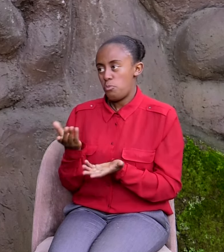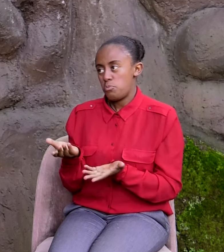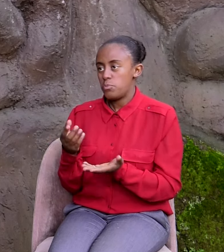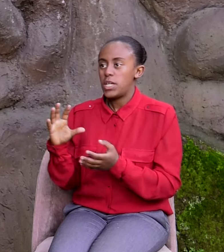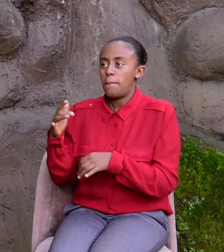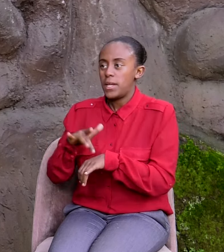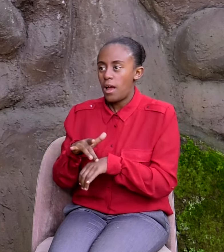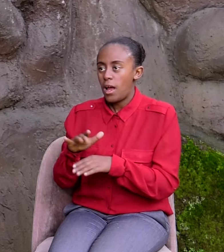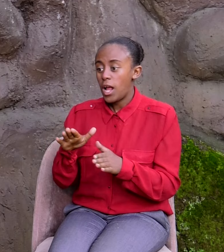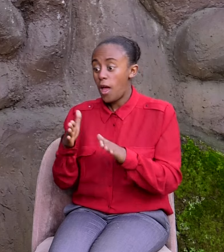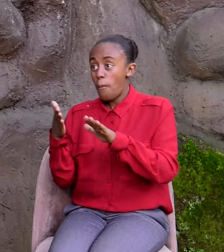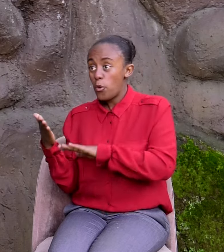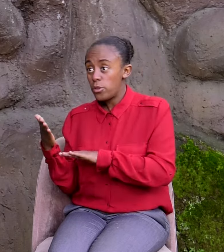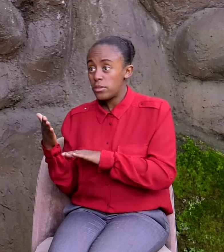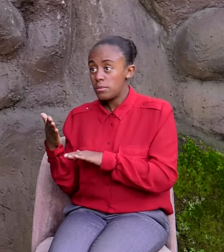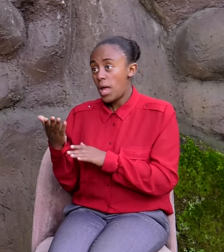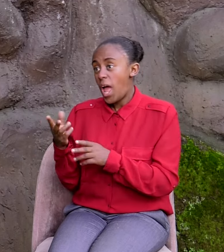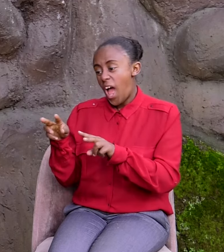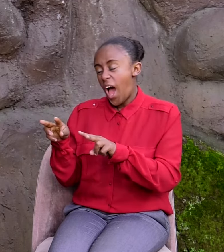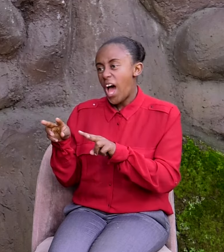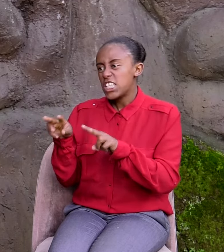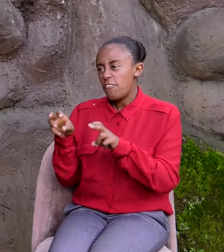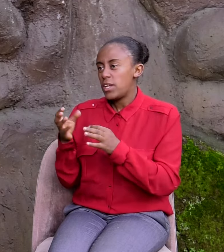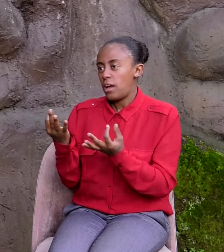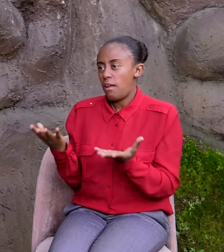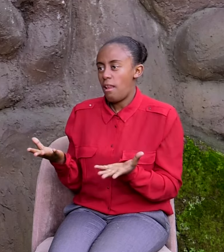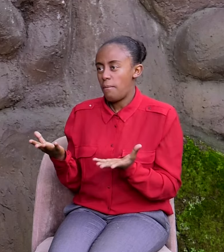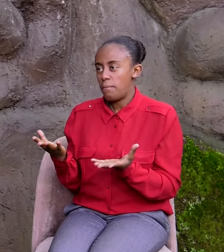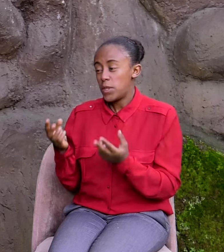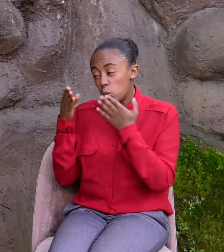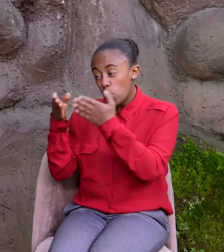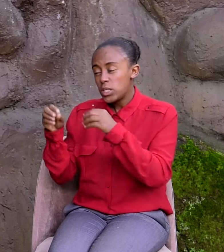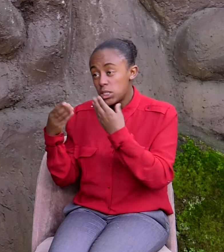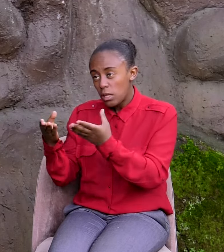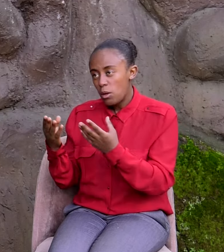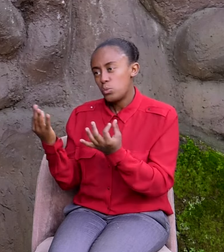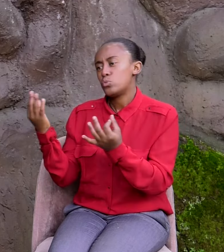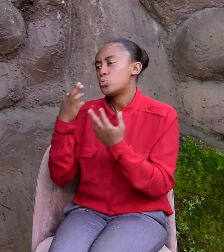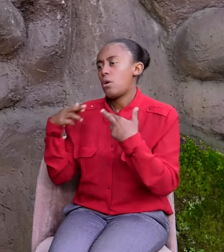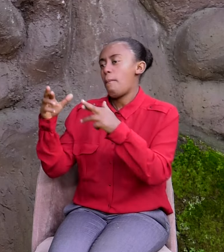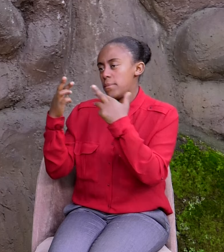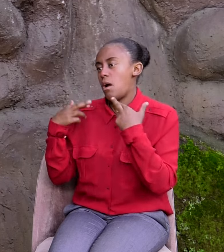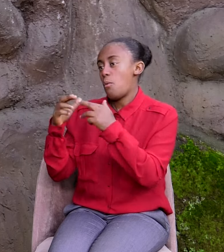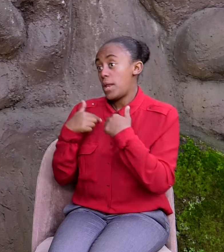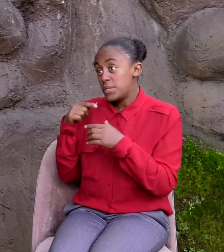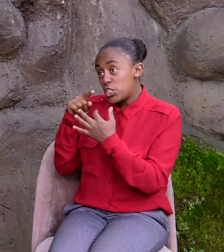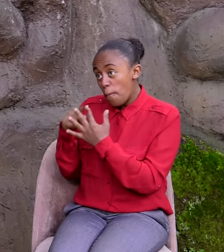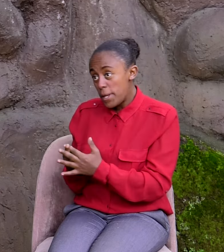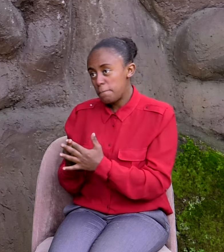እንደ ሚዲያ ከሞት በላይ አስከፊ ነገር የለም። ትኩረት እንዲሰጠው እሱን ትዘግባለህ። እኔም ስጀምርም እሱ ስለነበረ